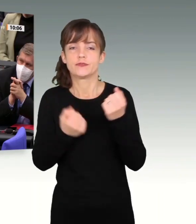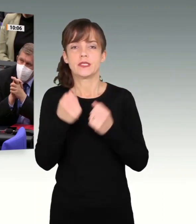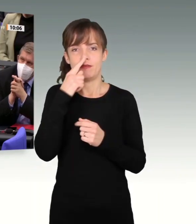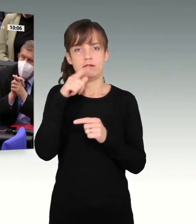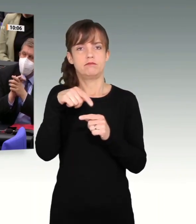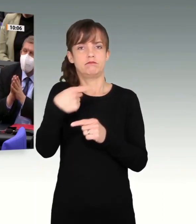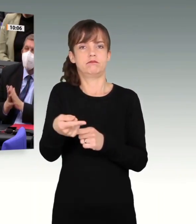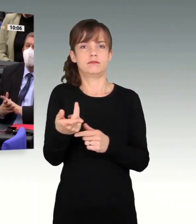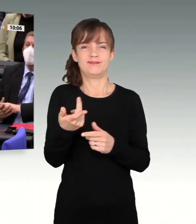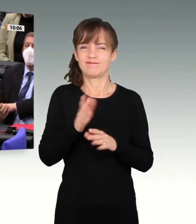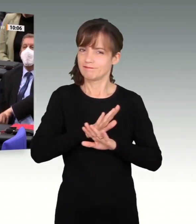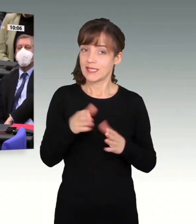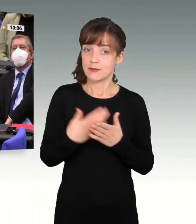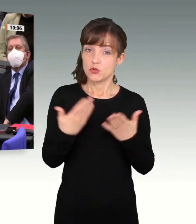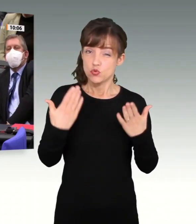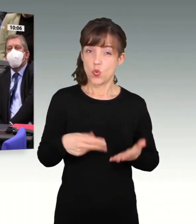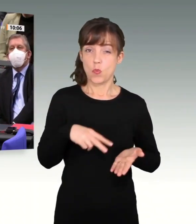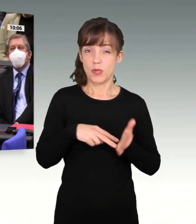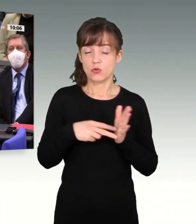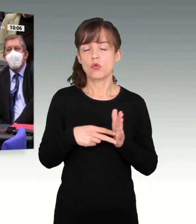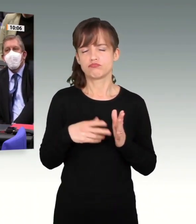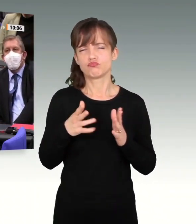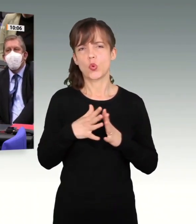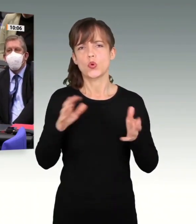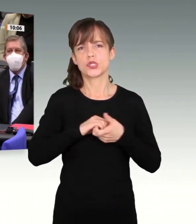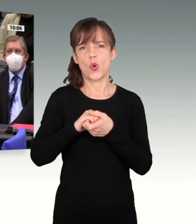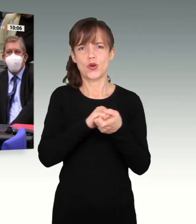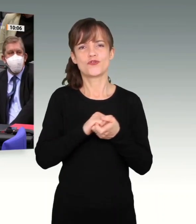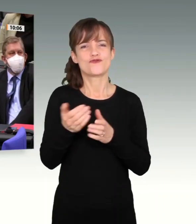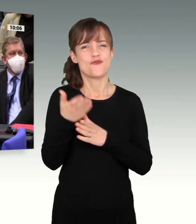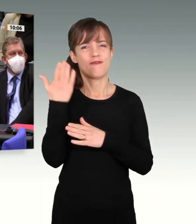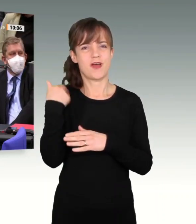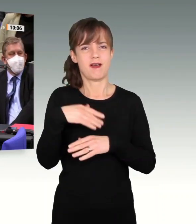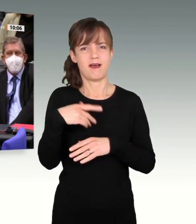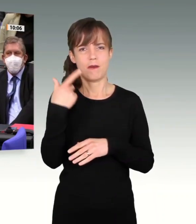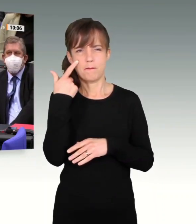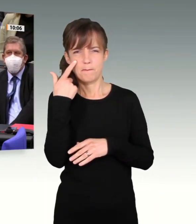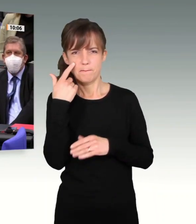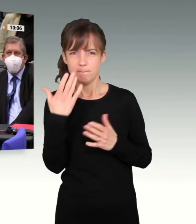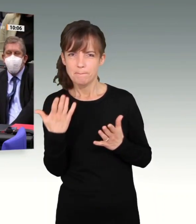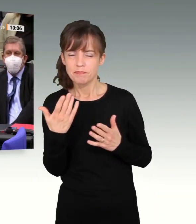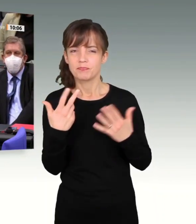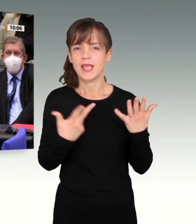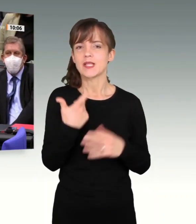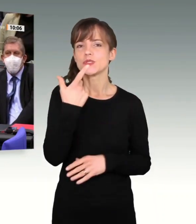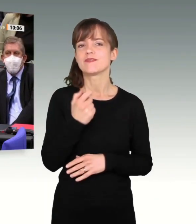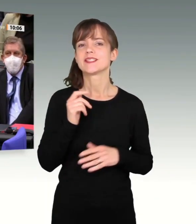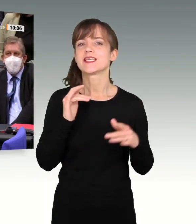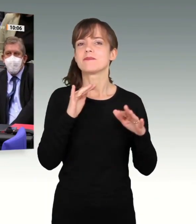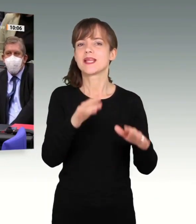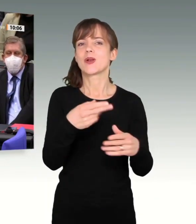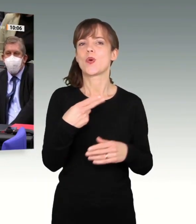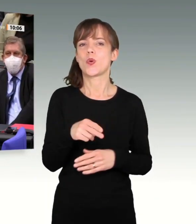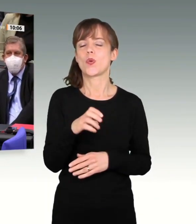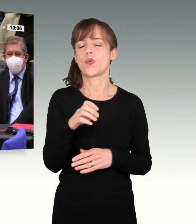ein probates Mittel, das wir in der Großen Koalition auch schon erprobt haben, indem wir 28 Milliarden Euro in den EKF